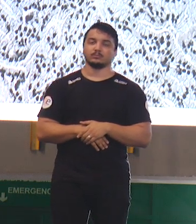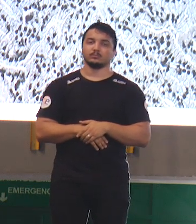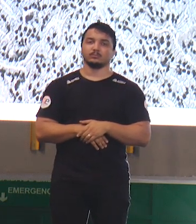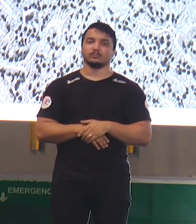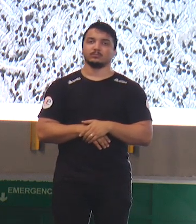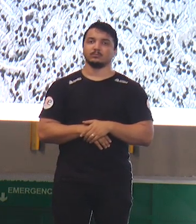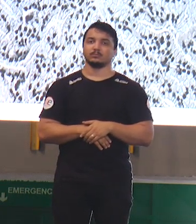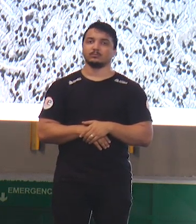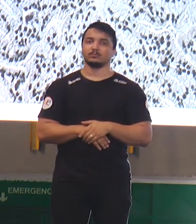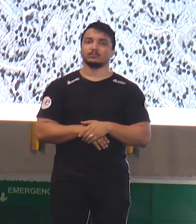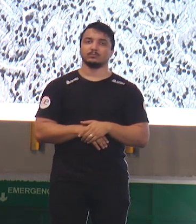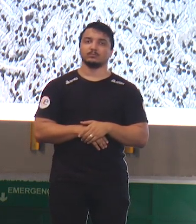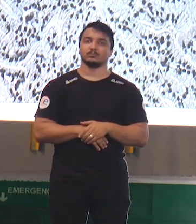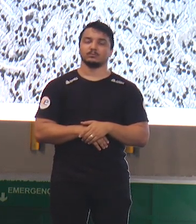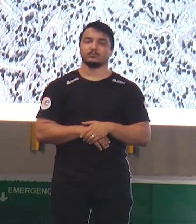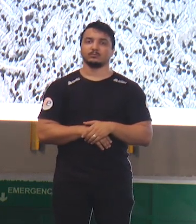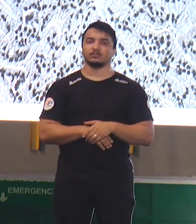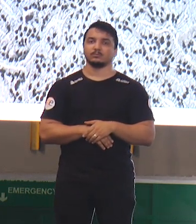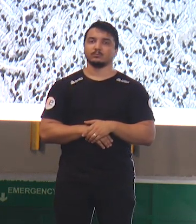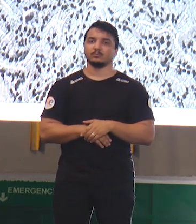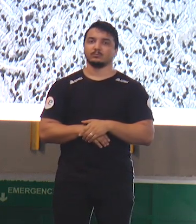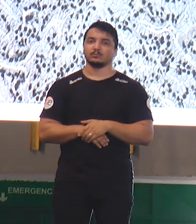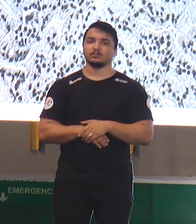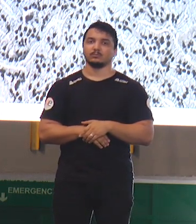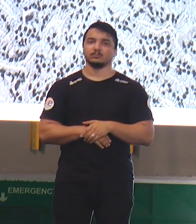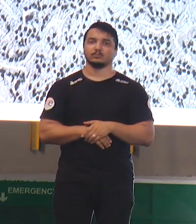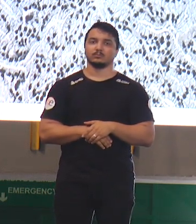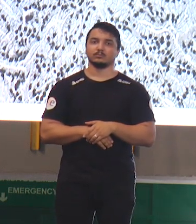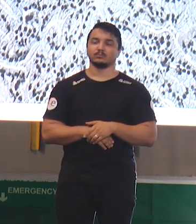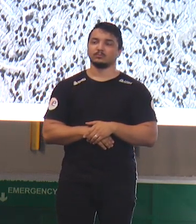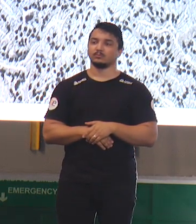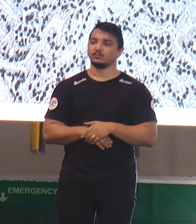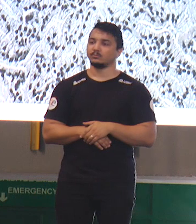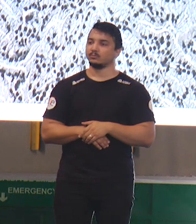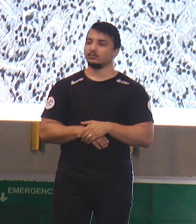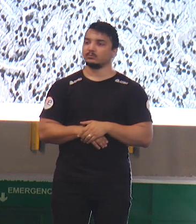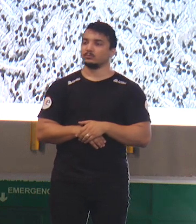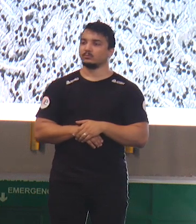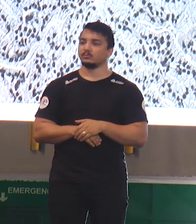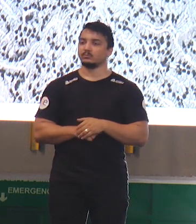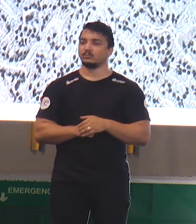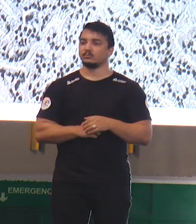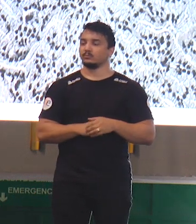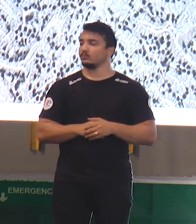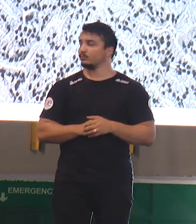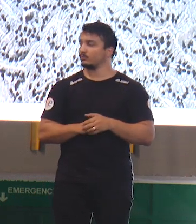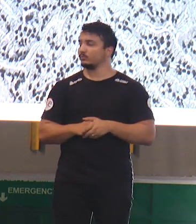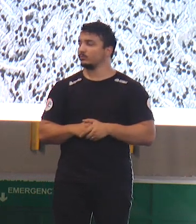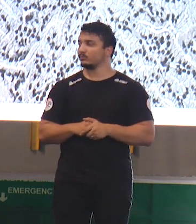Dizem que quando se come abacaxi, altera a composição do sêmen.